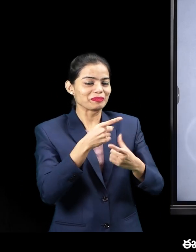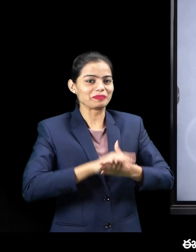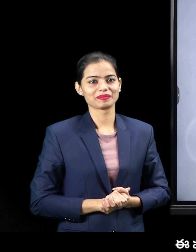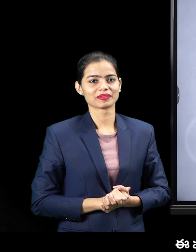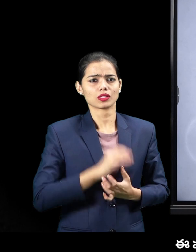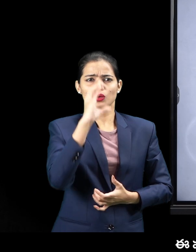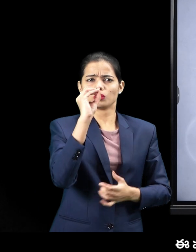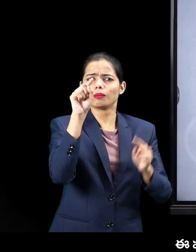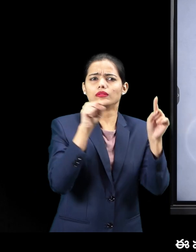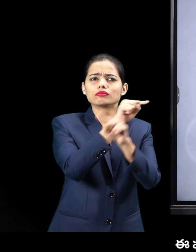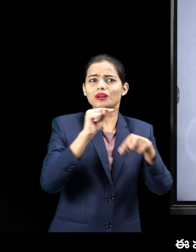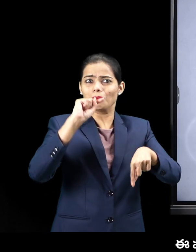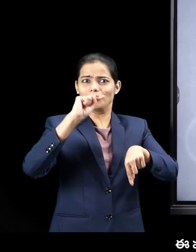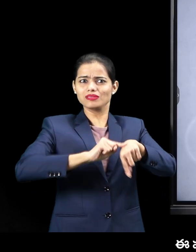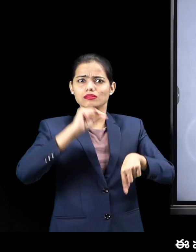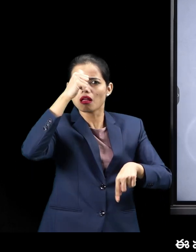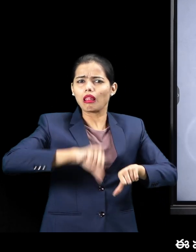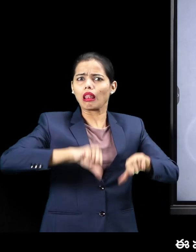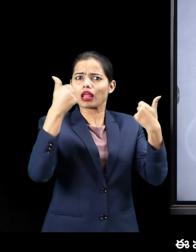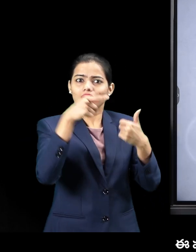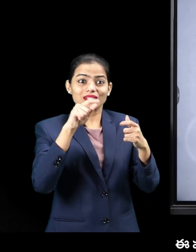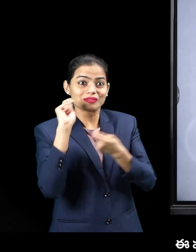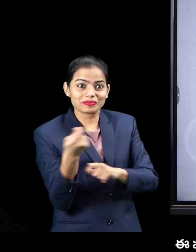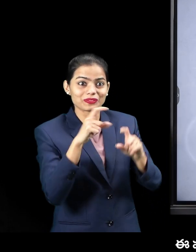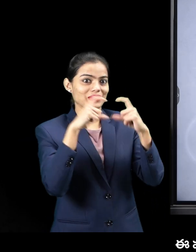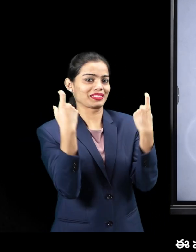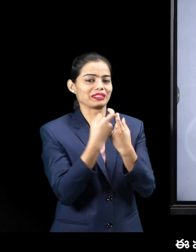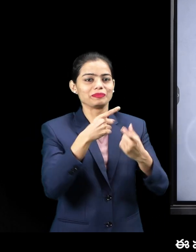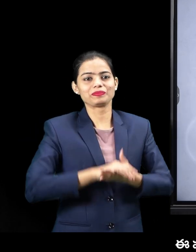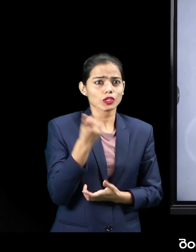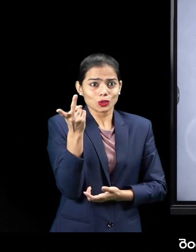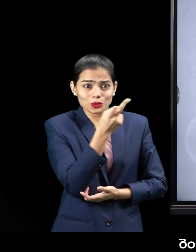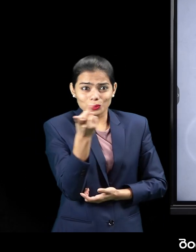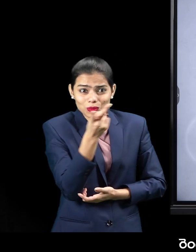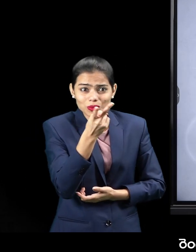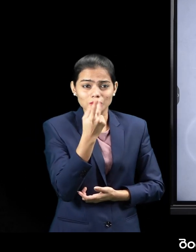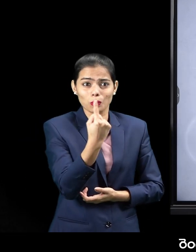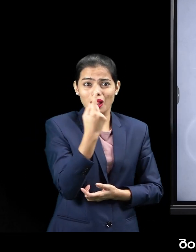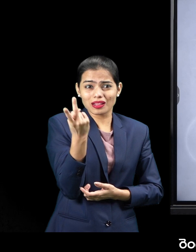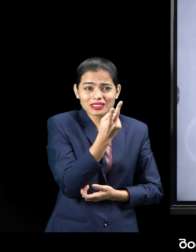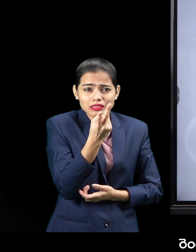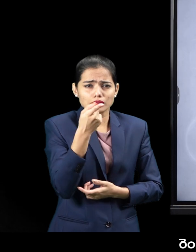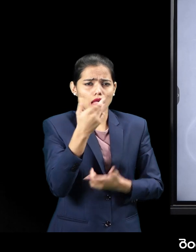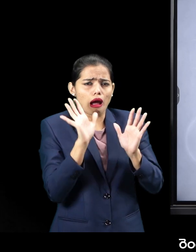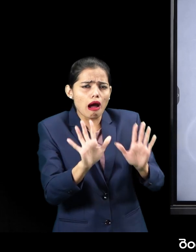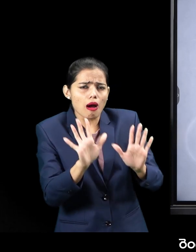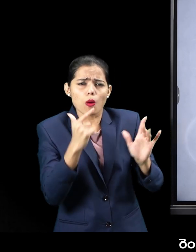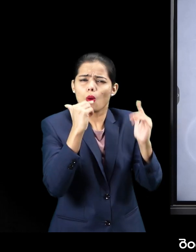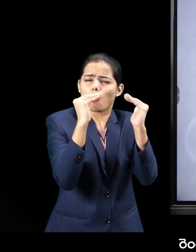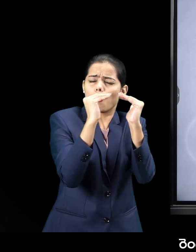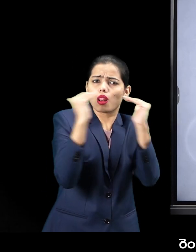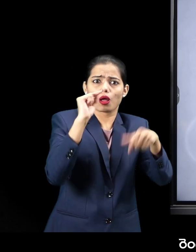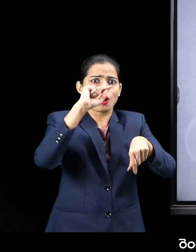ఉంది. ఈ మ్యాచ్లో భారత్ గెలిచేందుకు 0 అవకాశం మాత్రమే ఉంది. రెండు జట్లకు విజయావకాశాలు